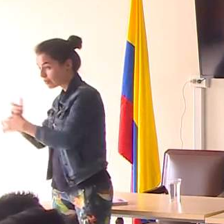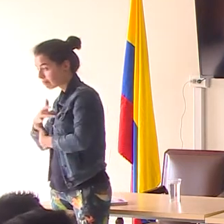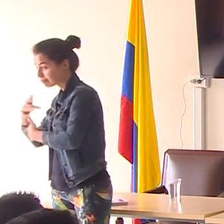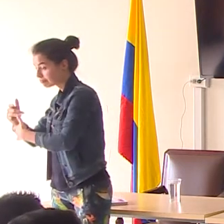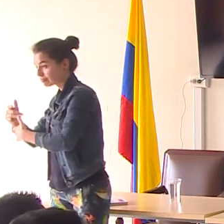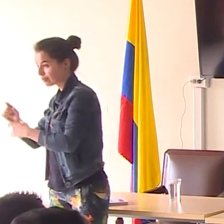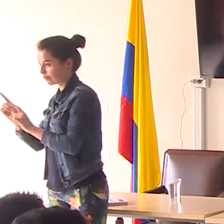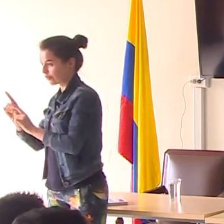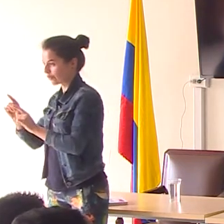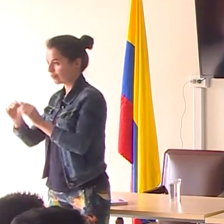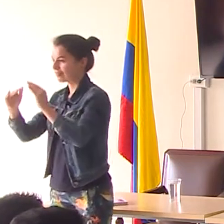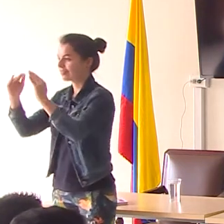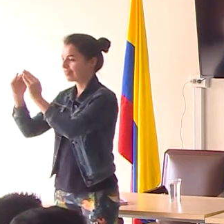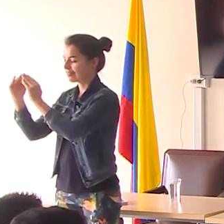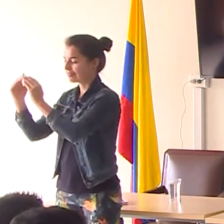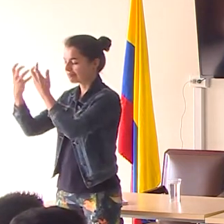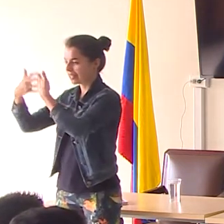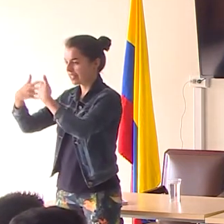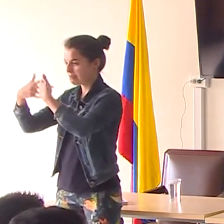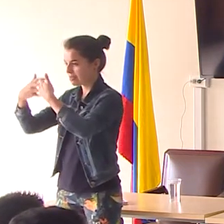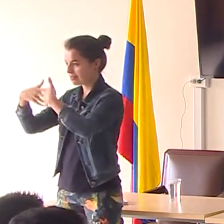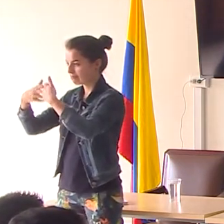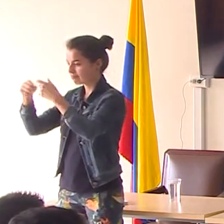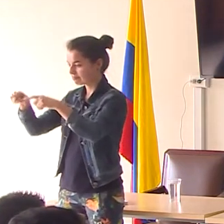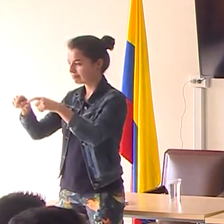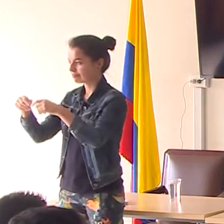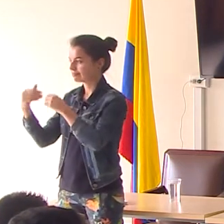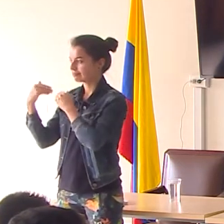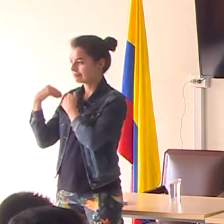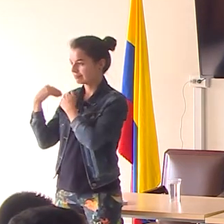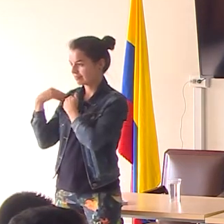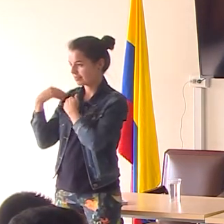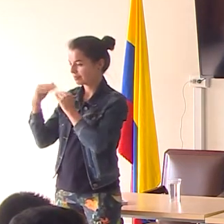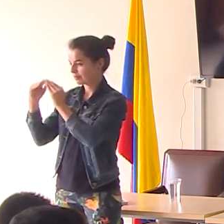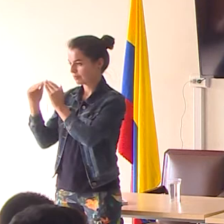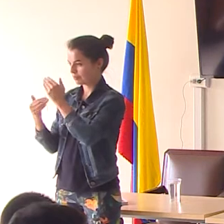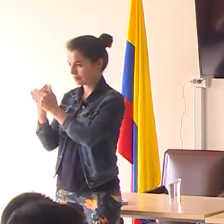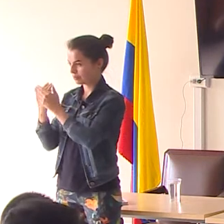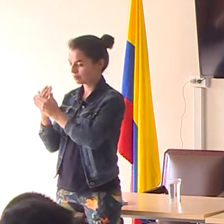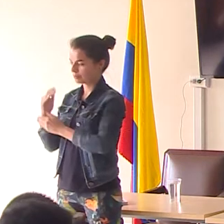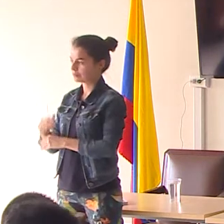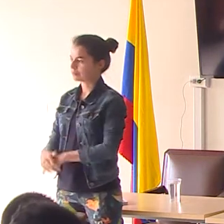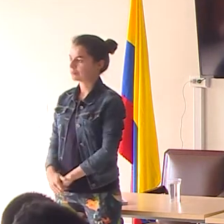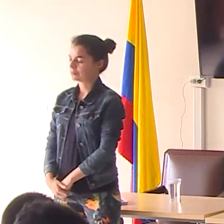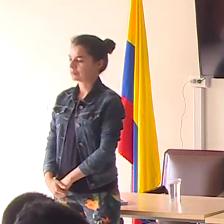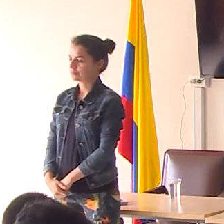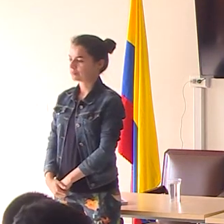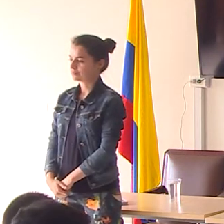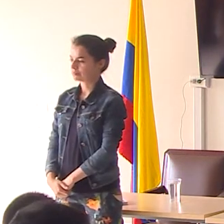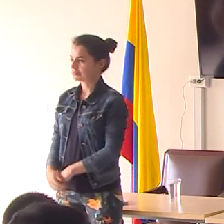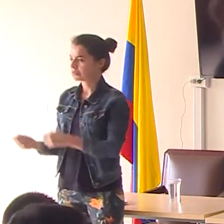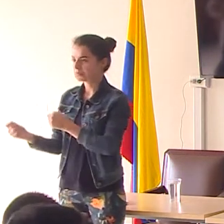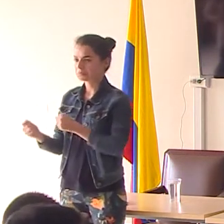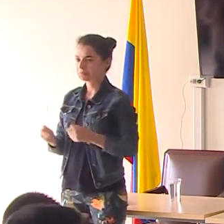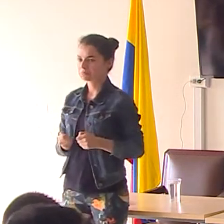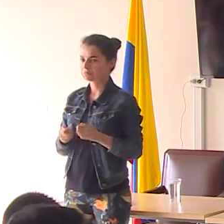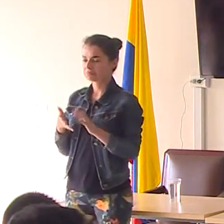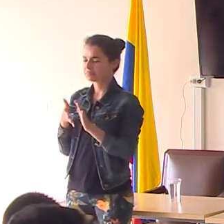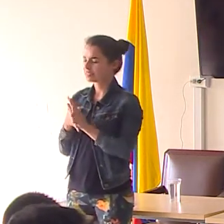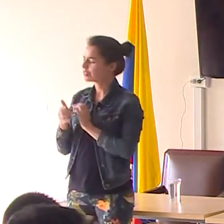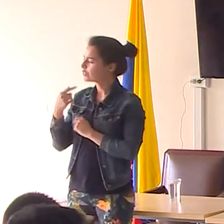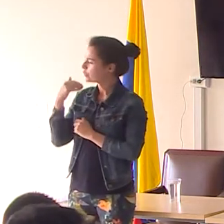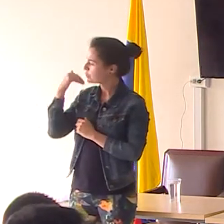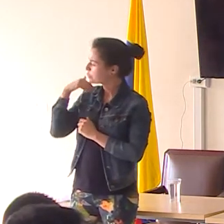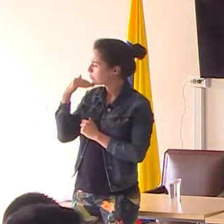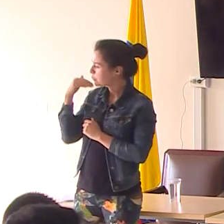territorio generando pues también situaciones muy complejas bueno traje tampoco no sé si